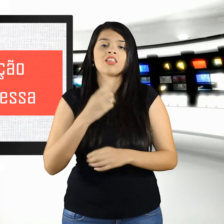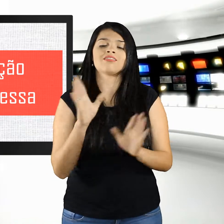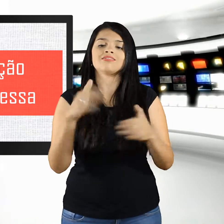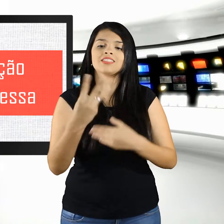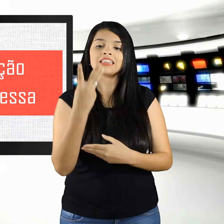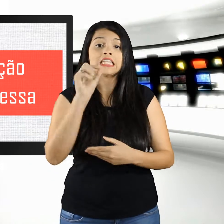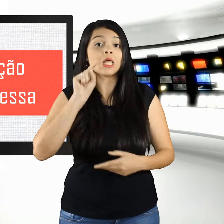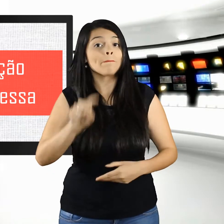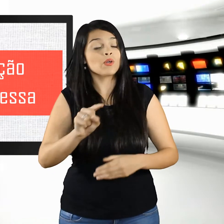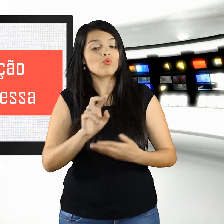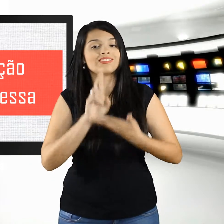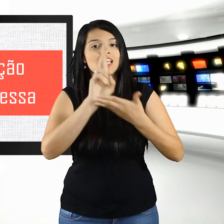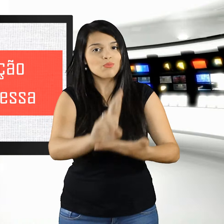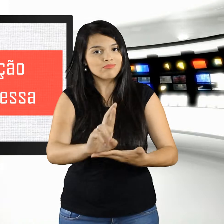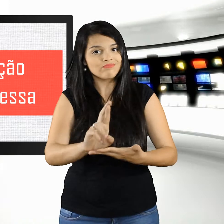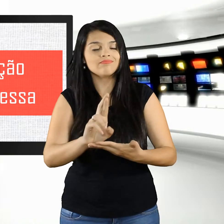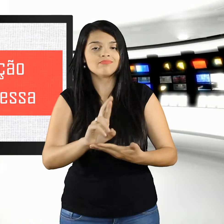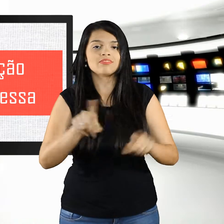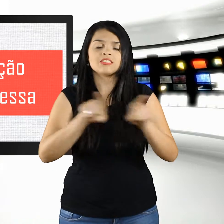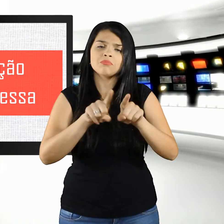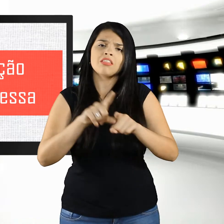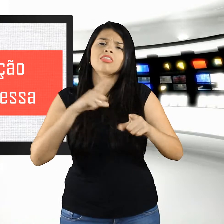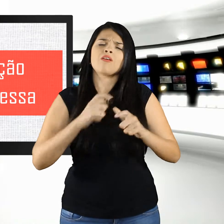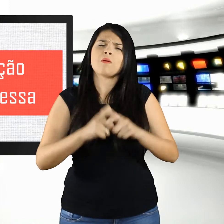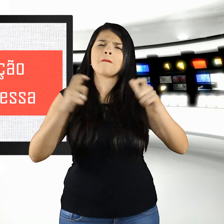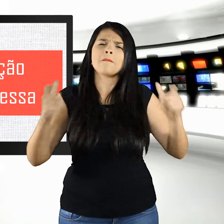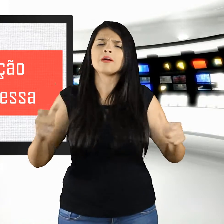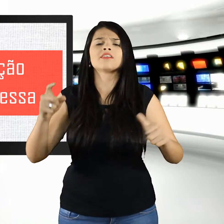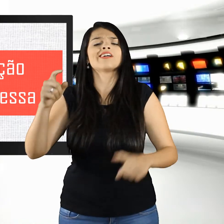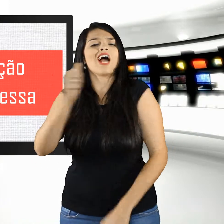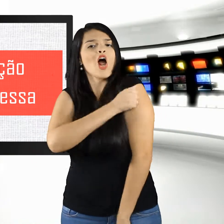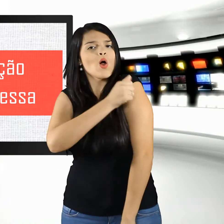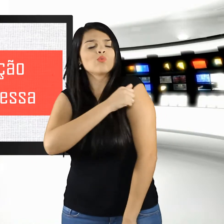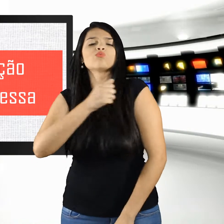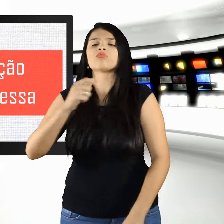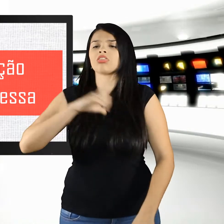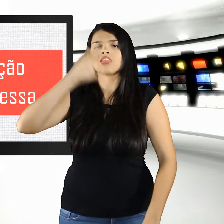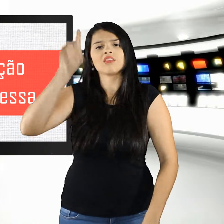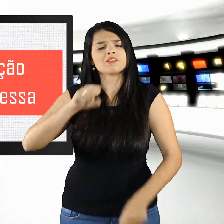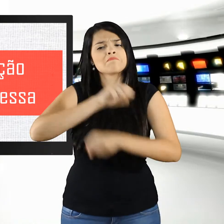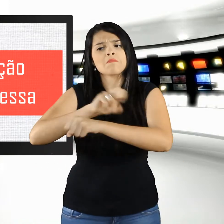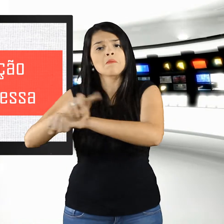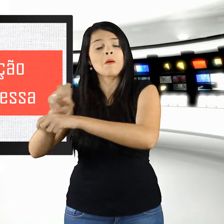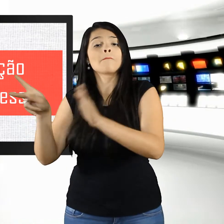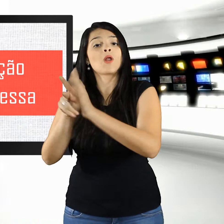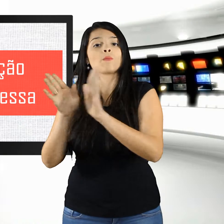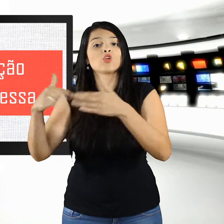funcionais, além de cada vez mais ser acrescentado o ingresso de alunos com deficiência nas escolas de ensino regular. Como mostra